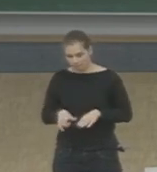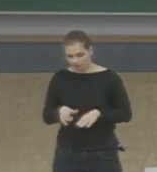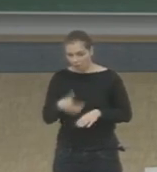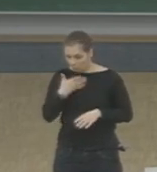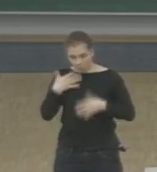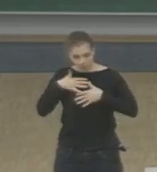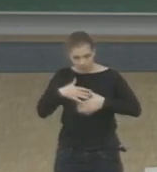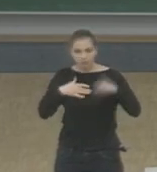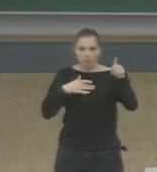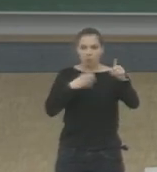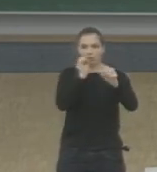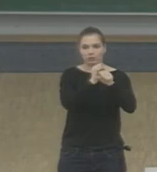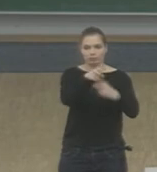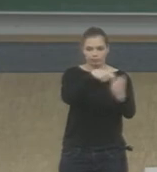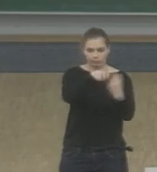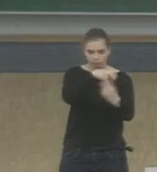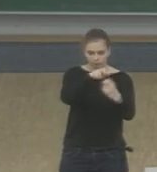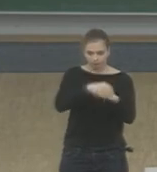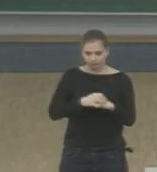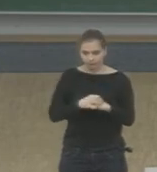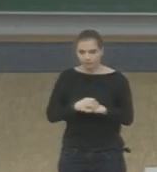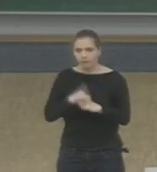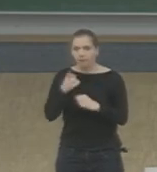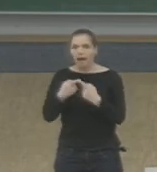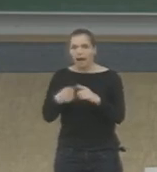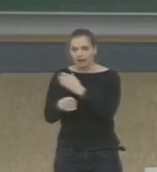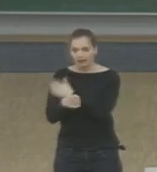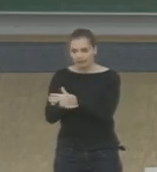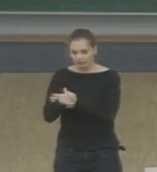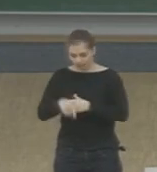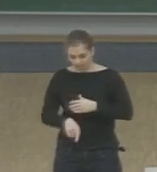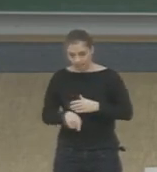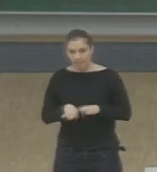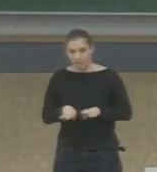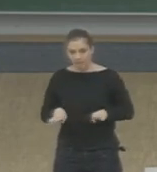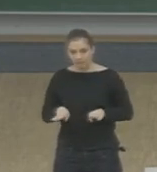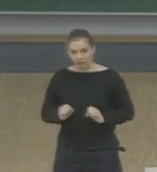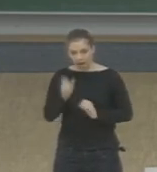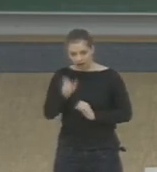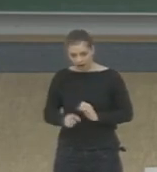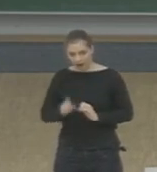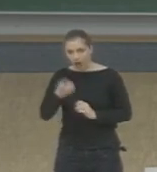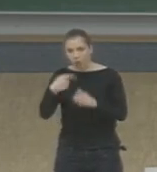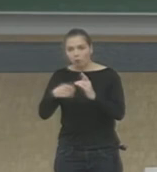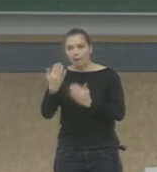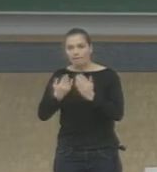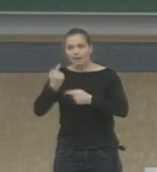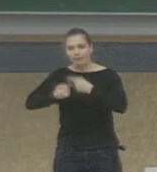nicht beherrscht. Andererseits kontrollieren prinzipale Agenten auch durch